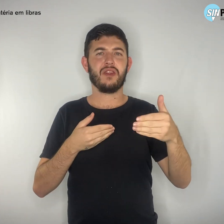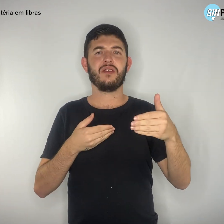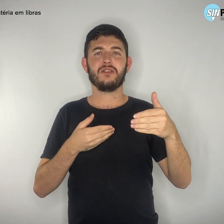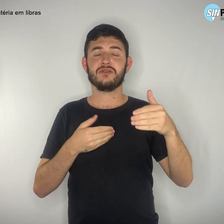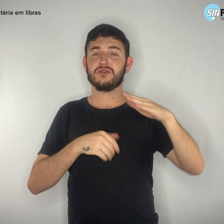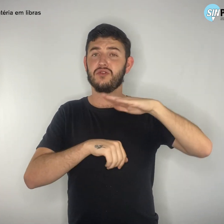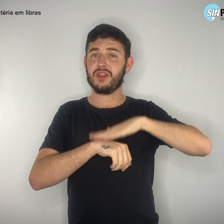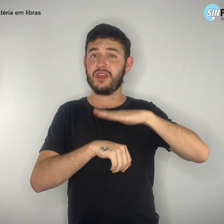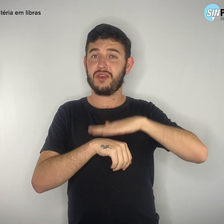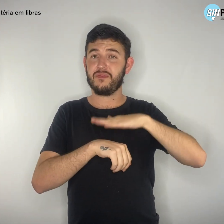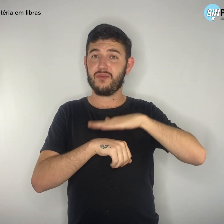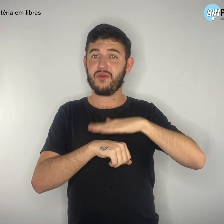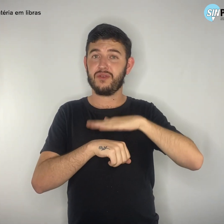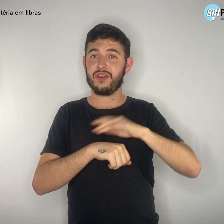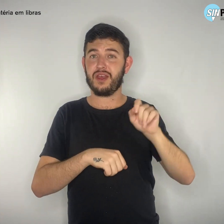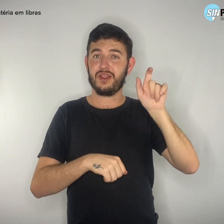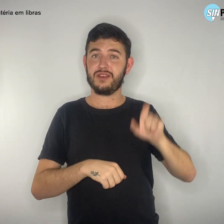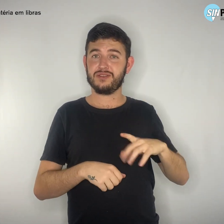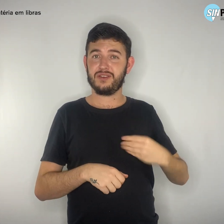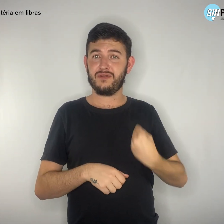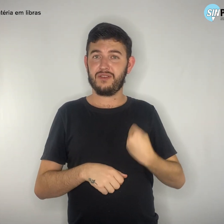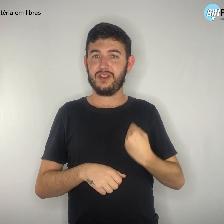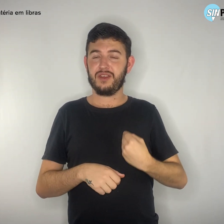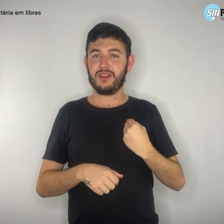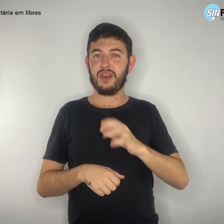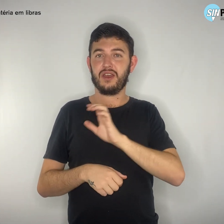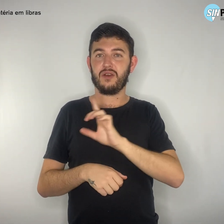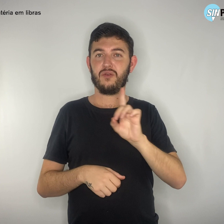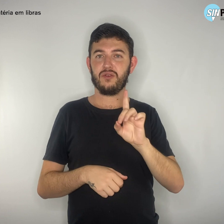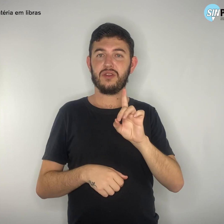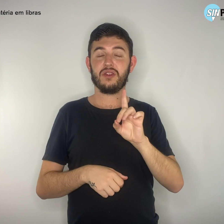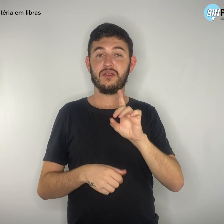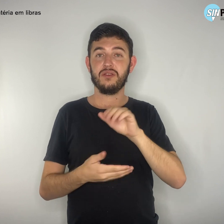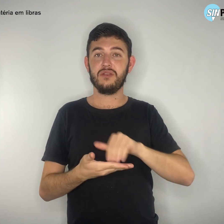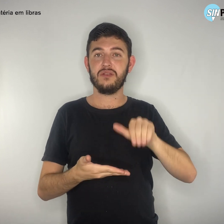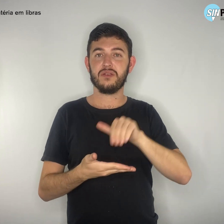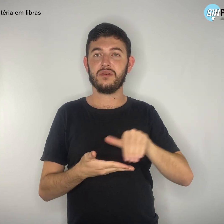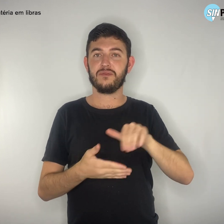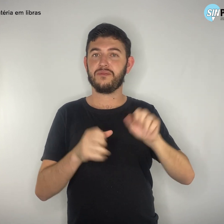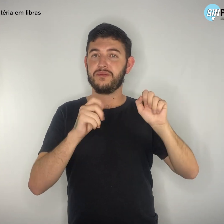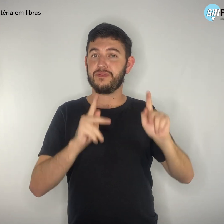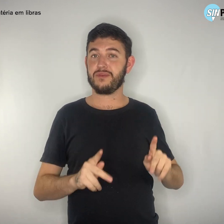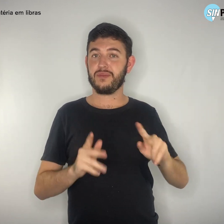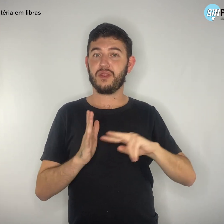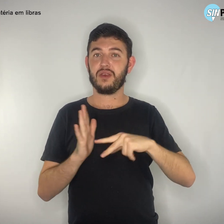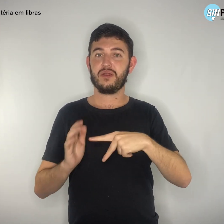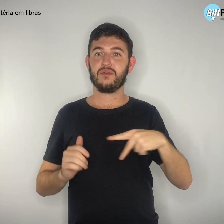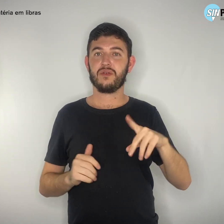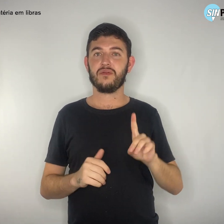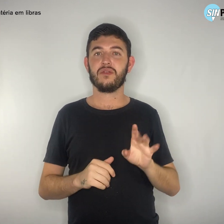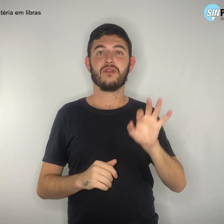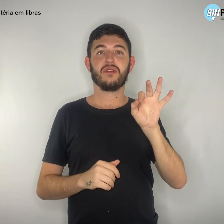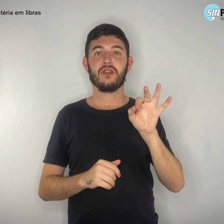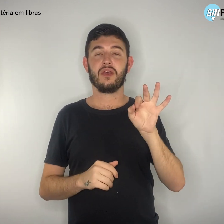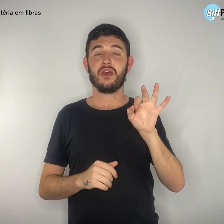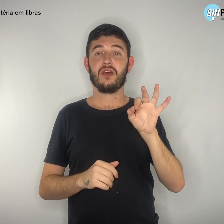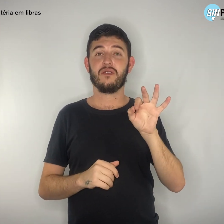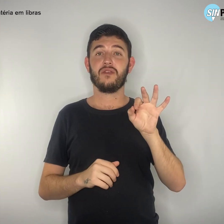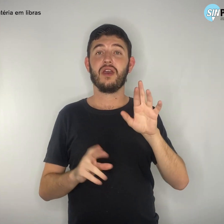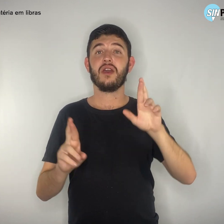atual coordenadora da Secretaria de Aposentados do Sindicato se refere à professora Holanda.